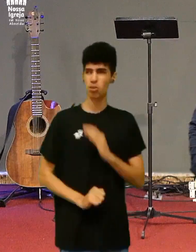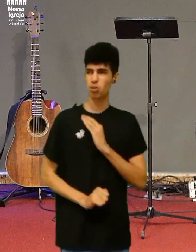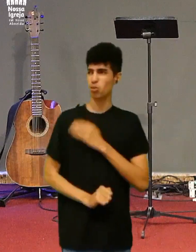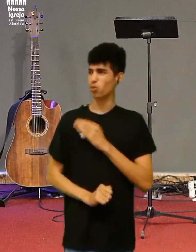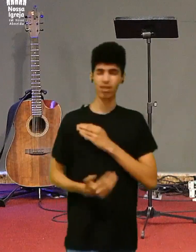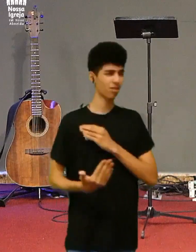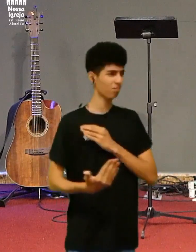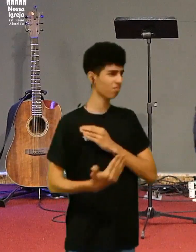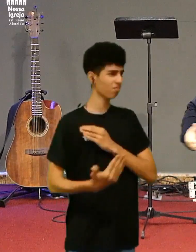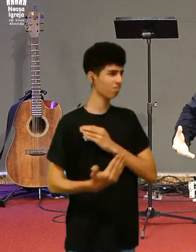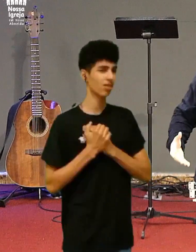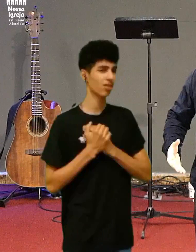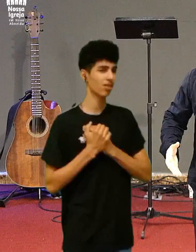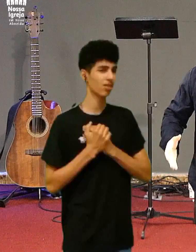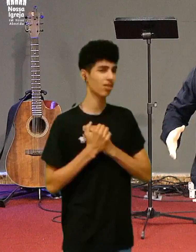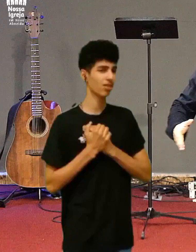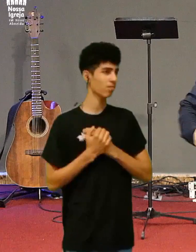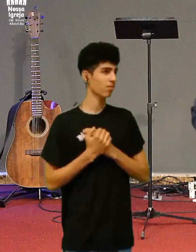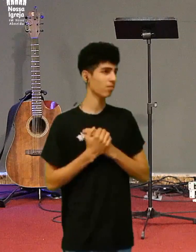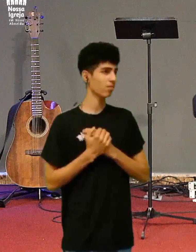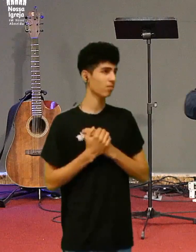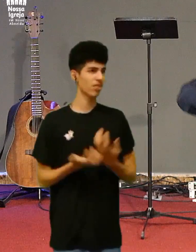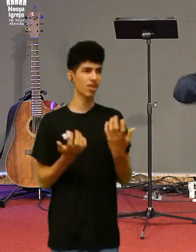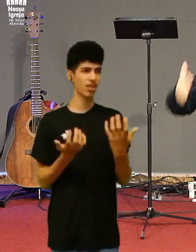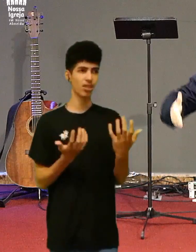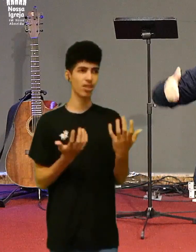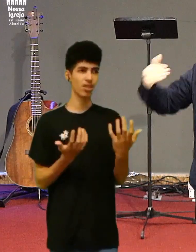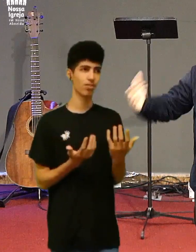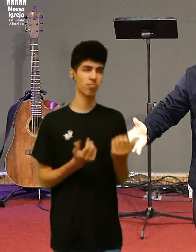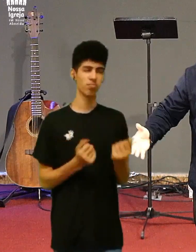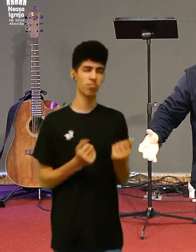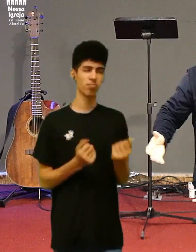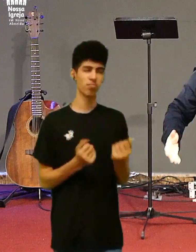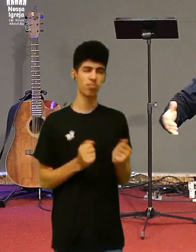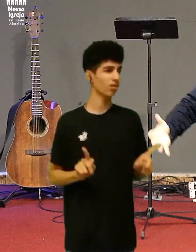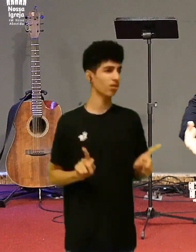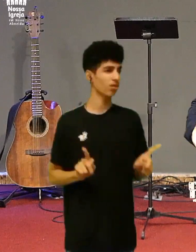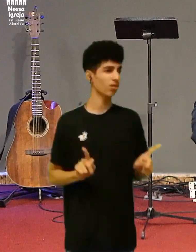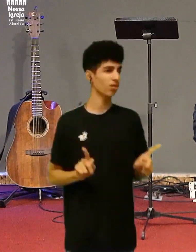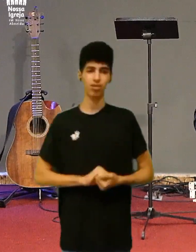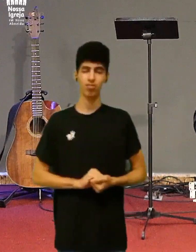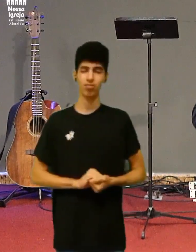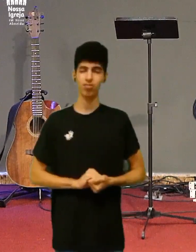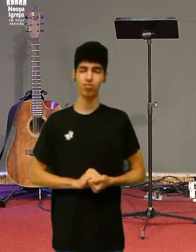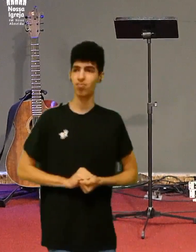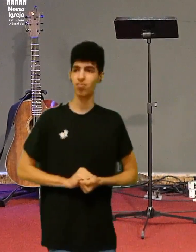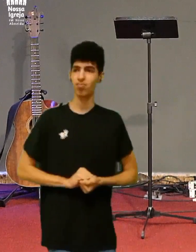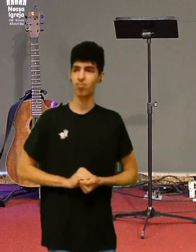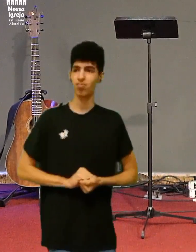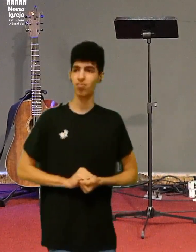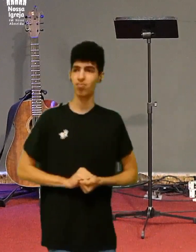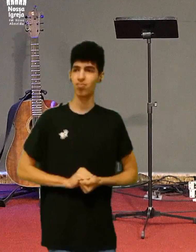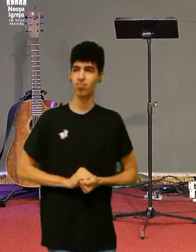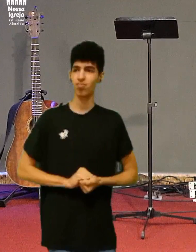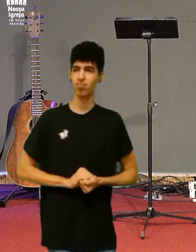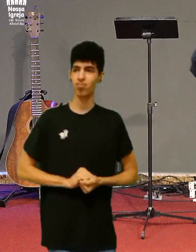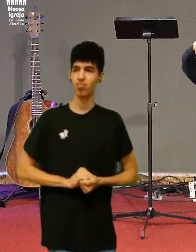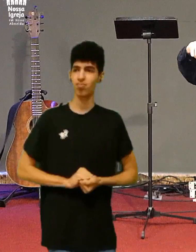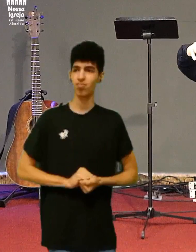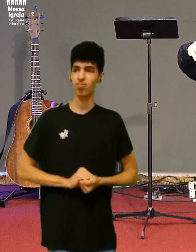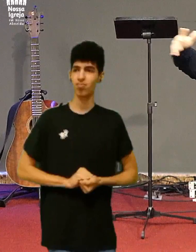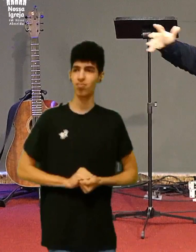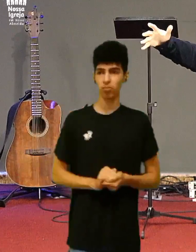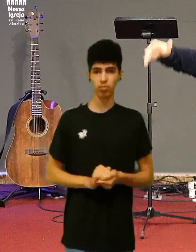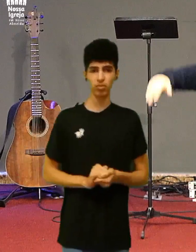para Jesus e não são, em anos e anos de trabalho árduo da igreja, em horas de